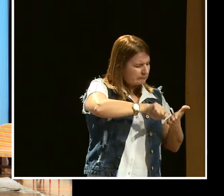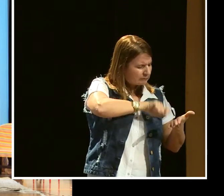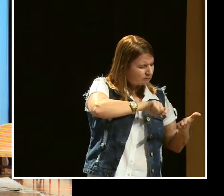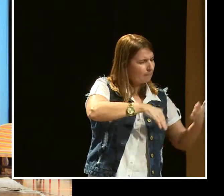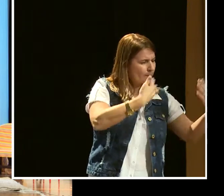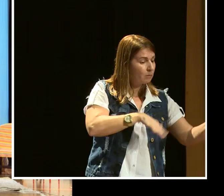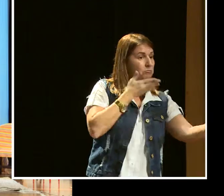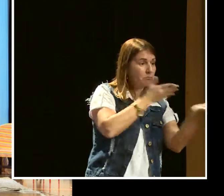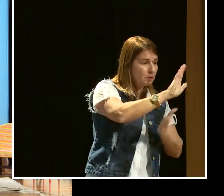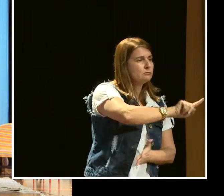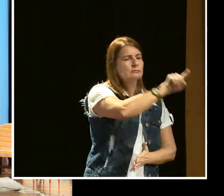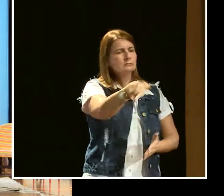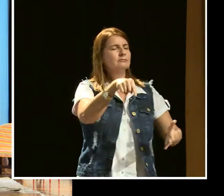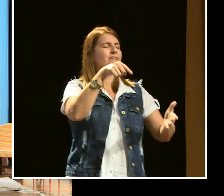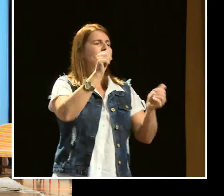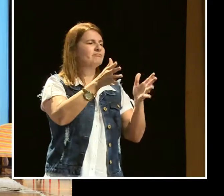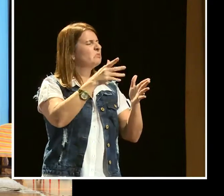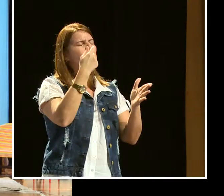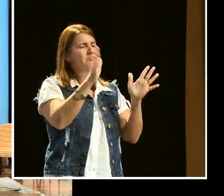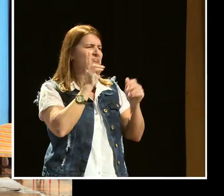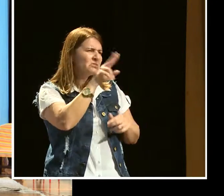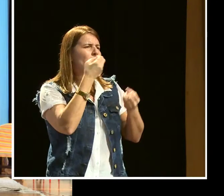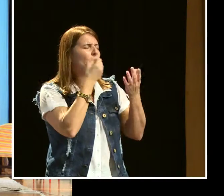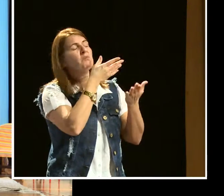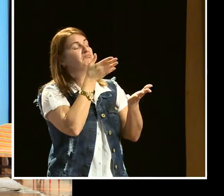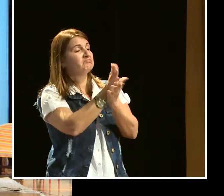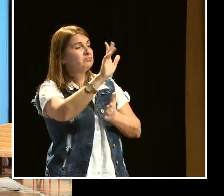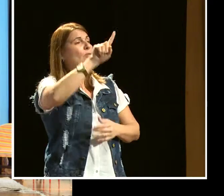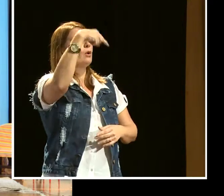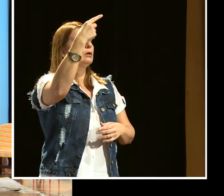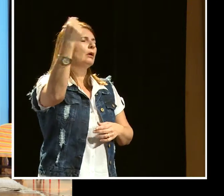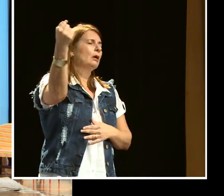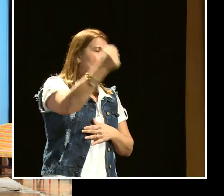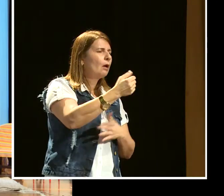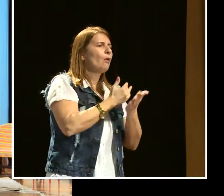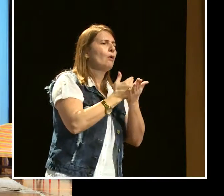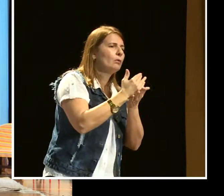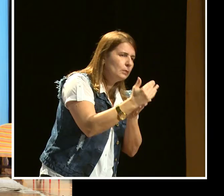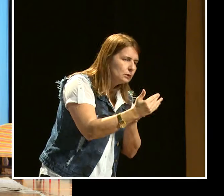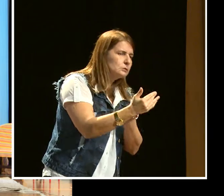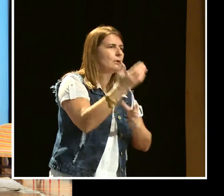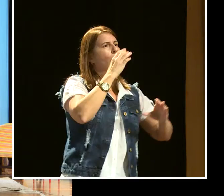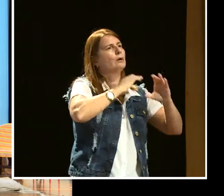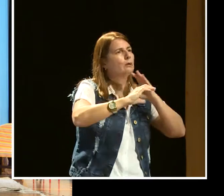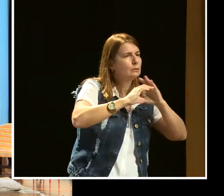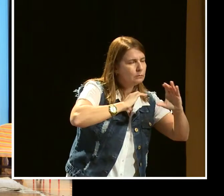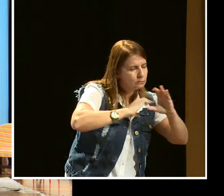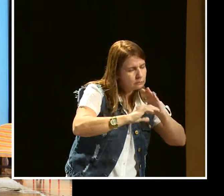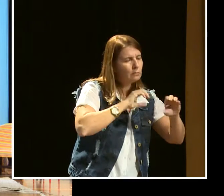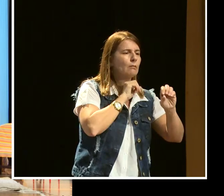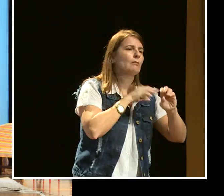de português, com provas que se faziam para o ingresso no curso de pedagogia, começou-se